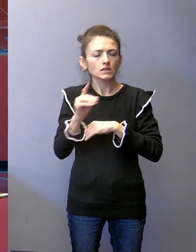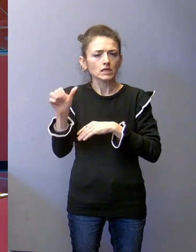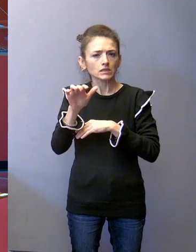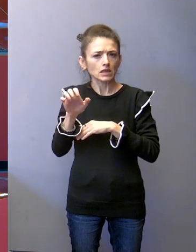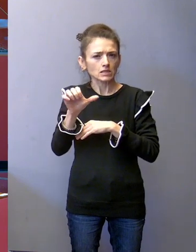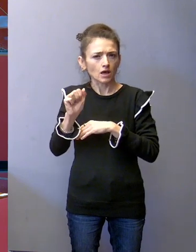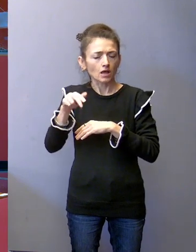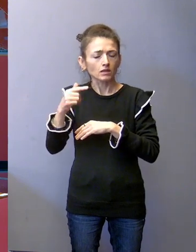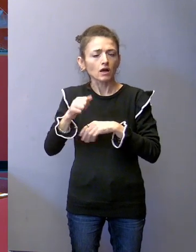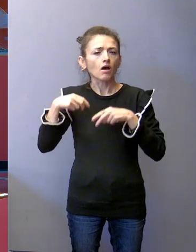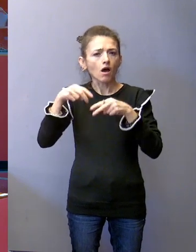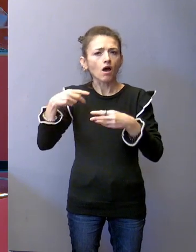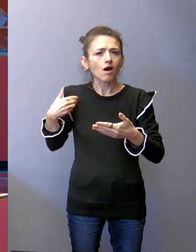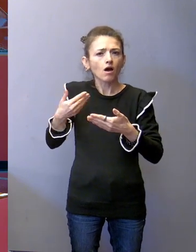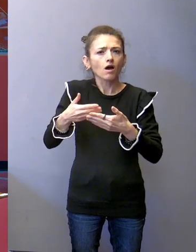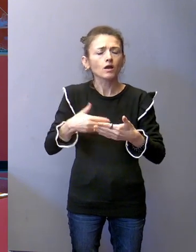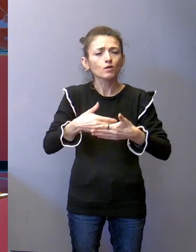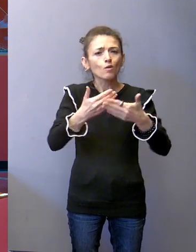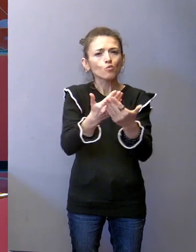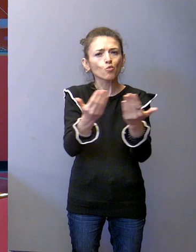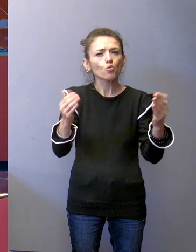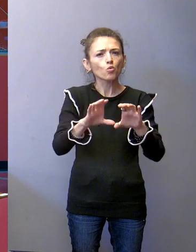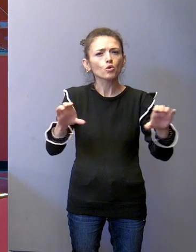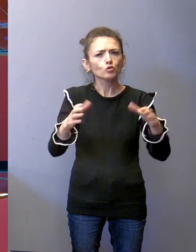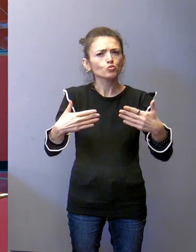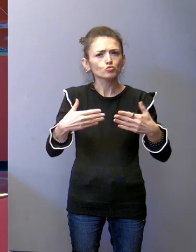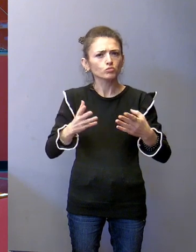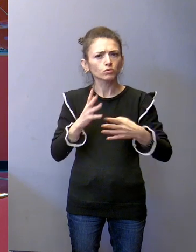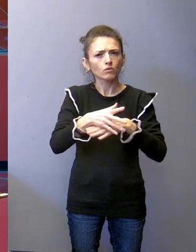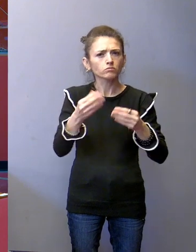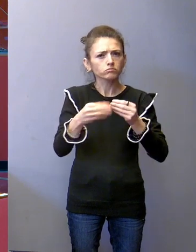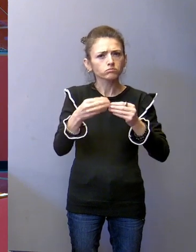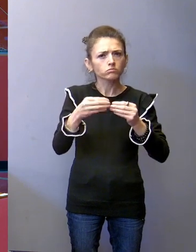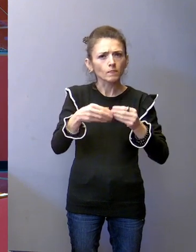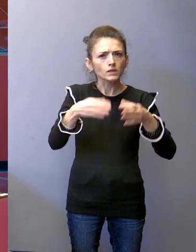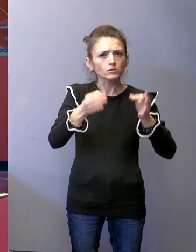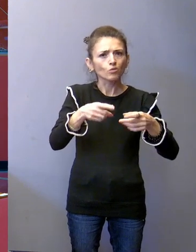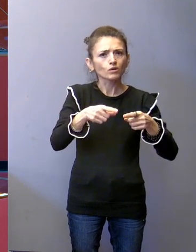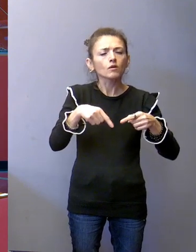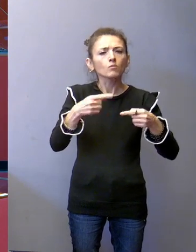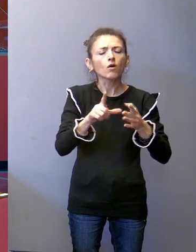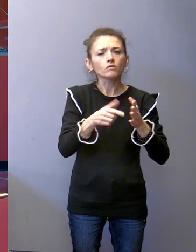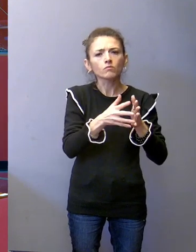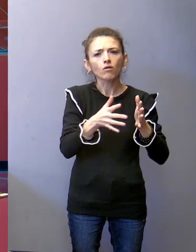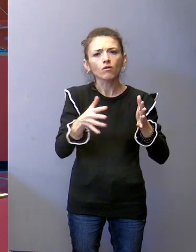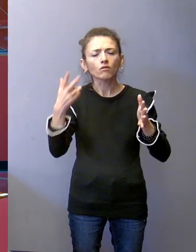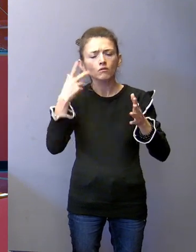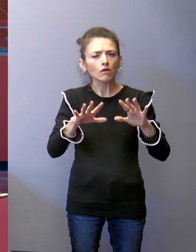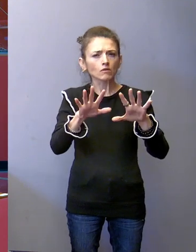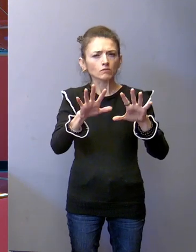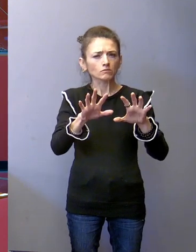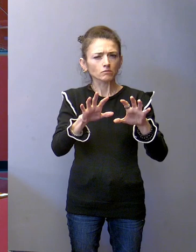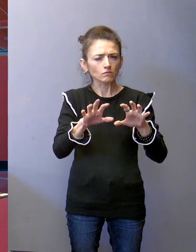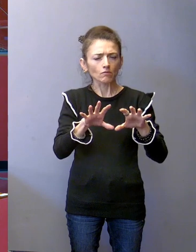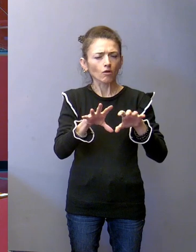anni Il Muretto che è stato messo quasi subito in sicurezza ha visto un deterioramento eccessivo e